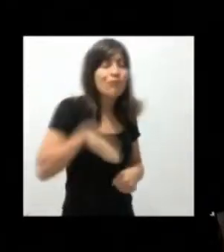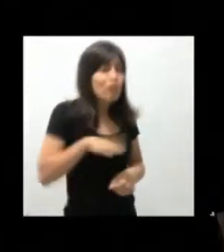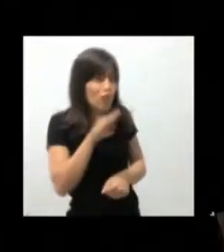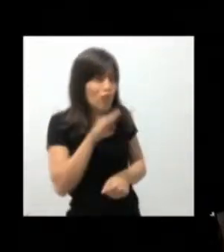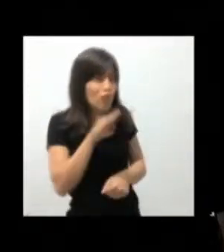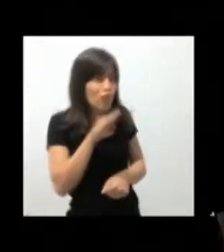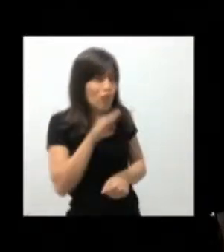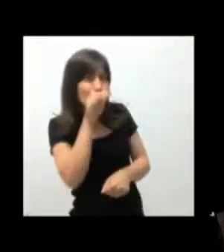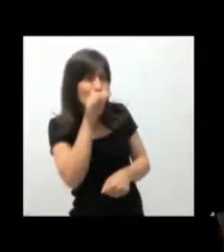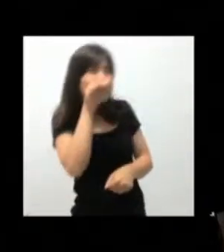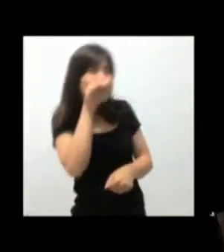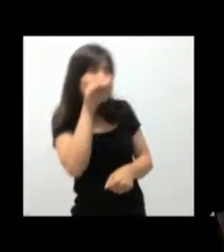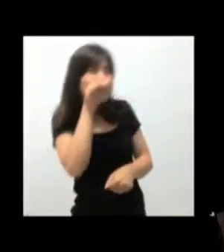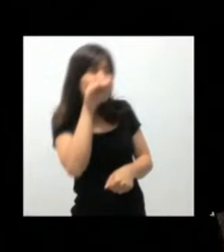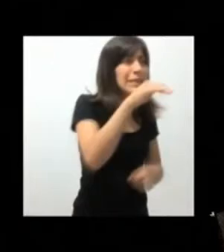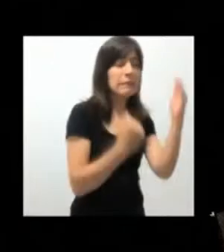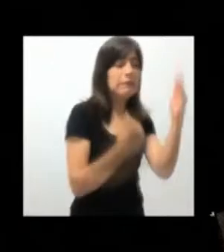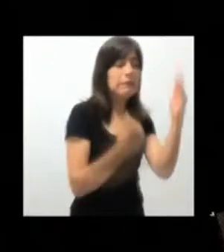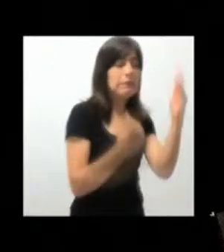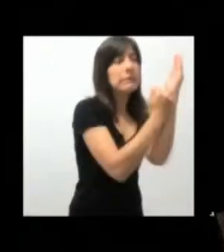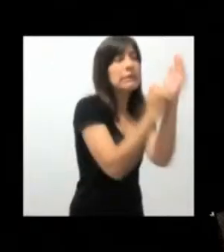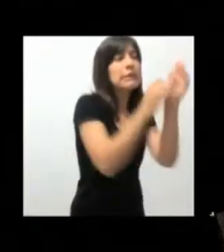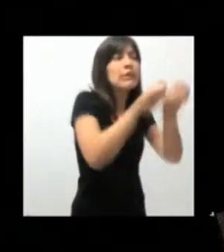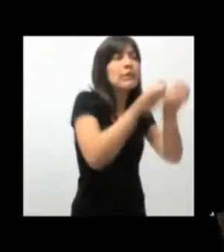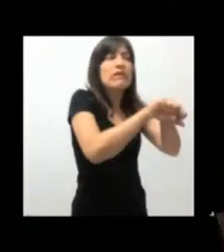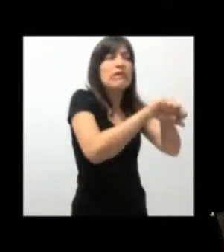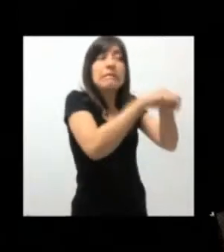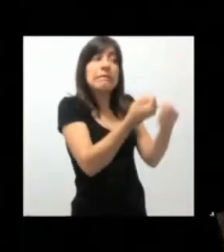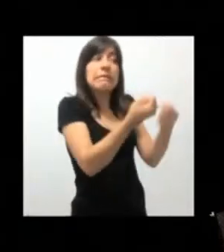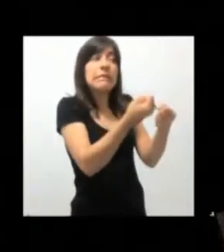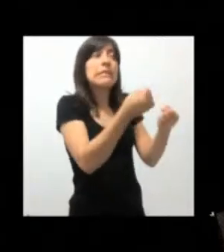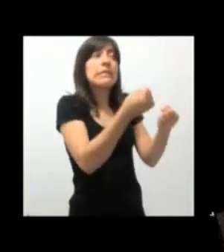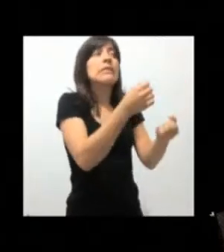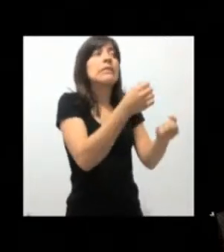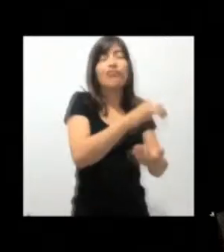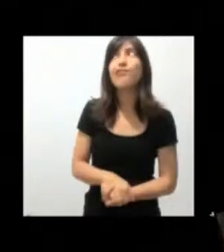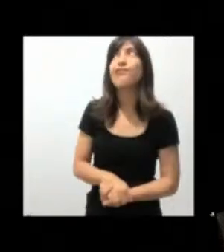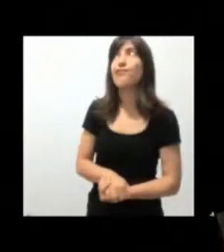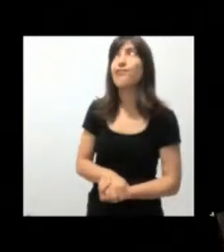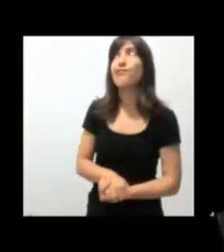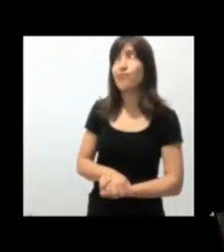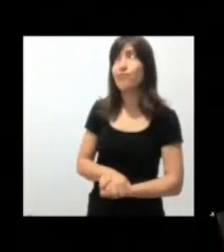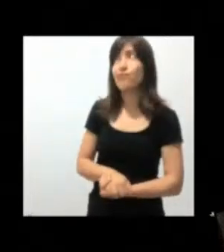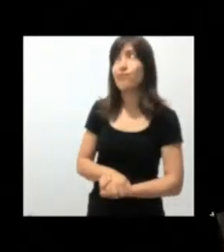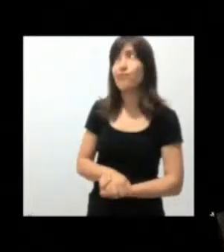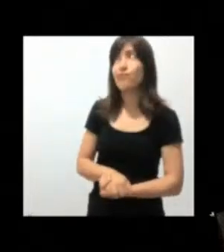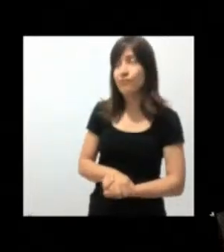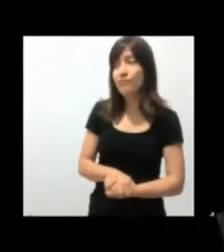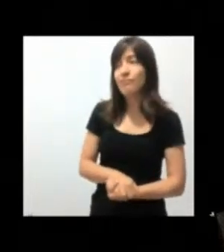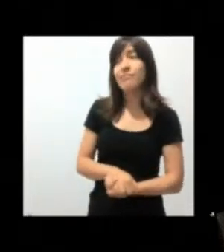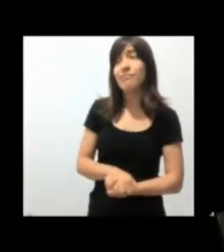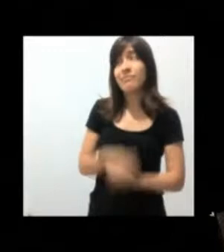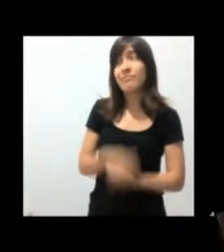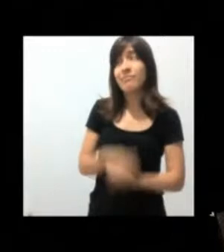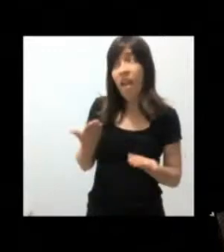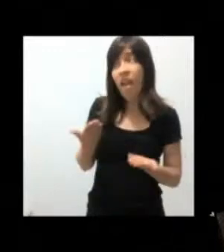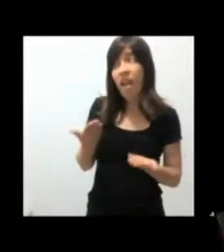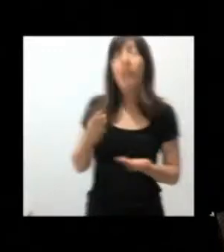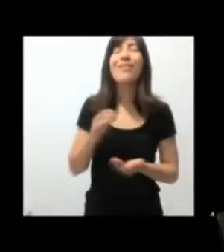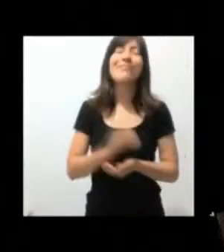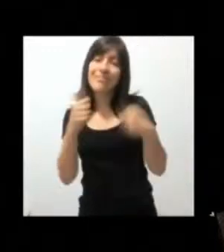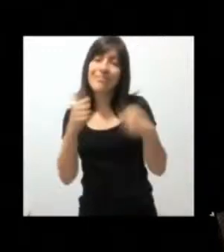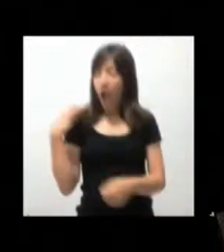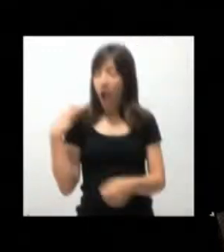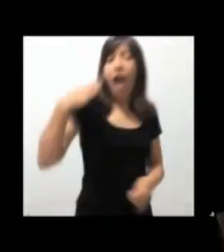funcionando. Aí ele vai precisar contar com os voluntários de dentro do ônibus para